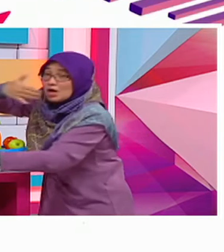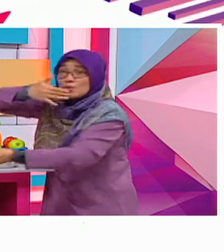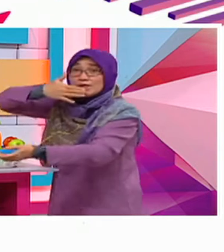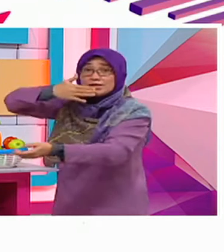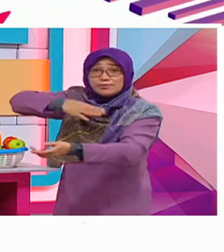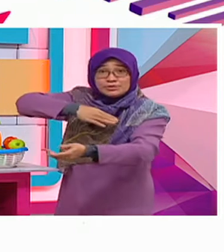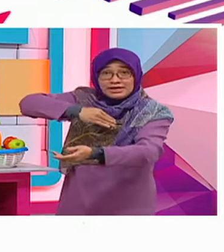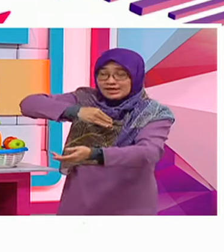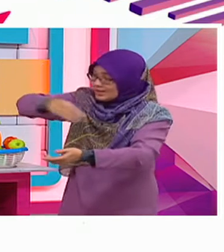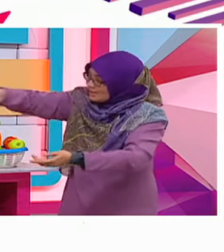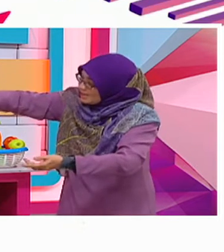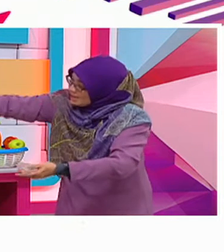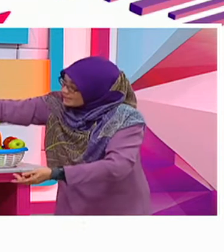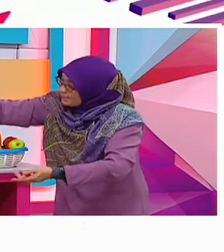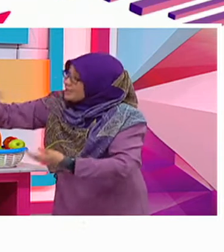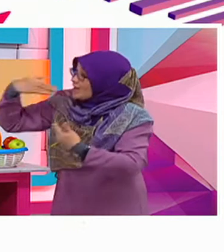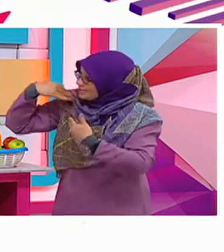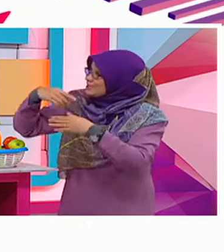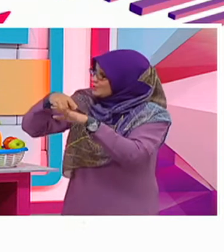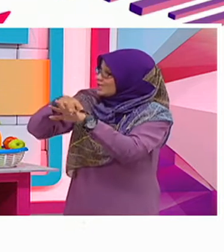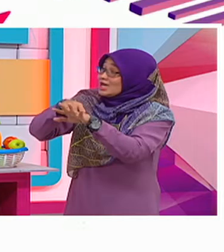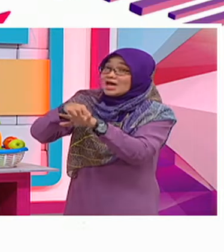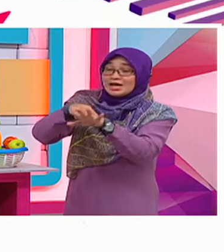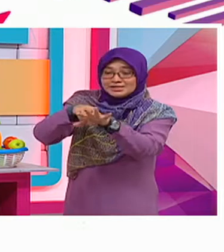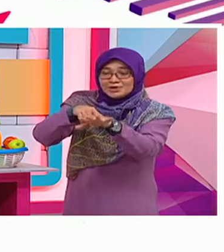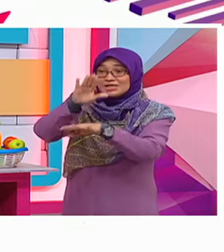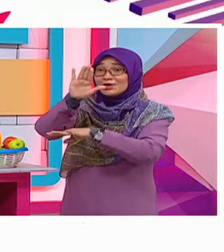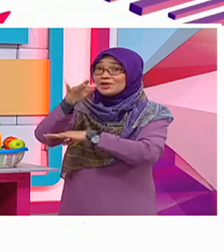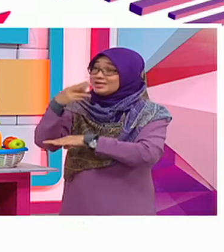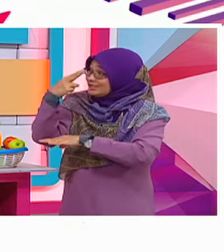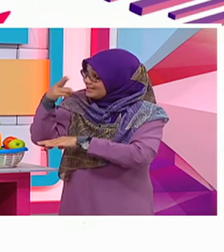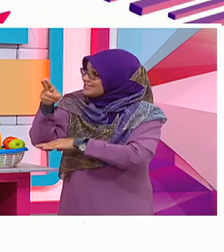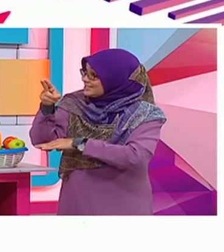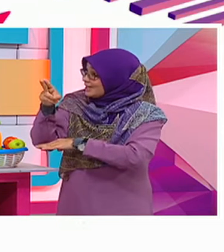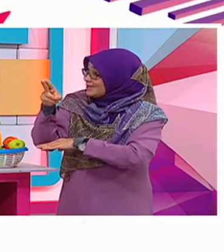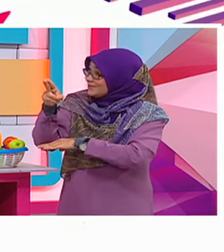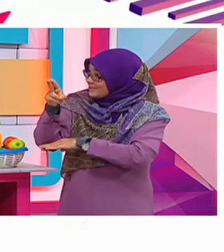warna pun putih tapi ada juga ada daun yang warna hijau ah